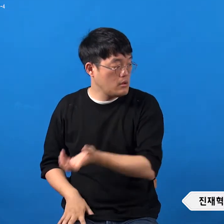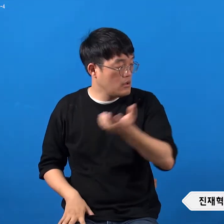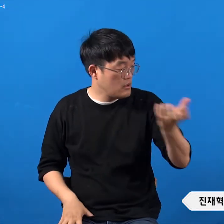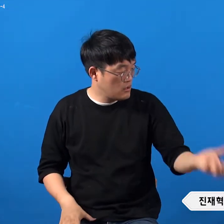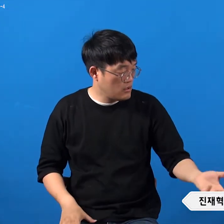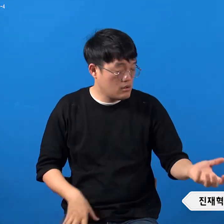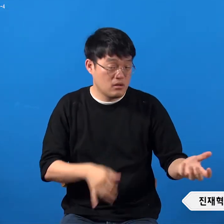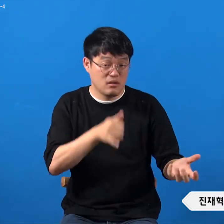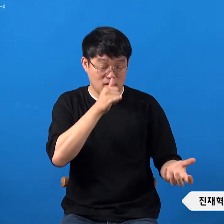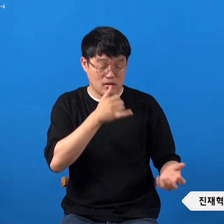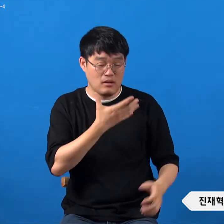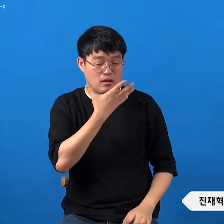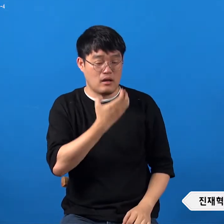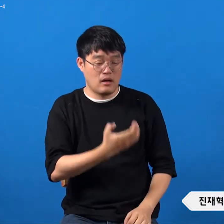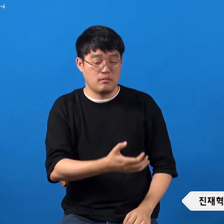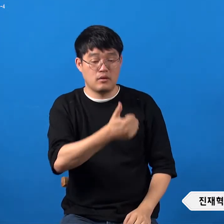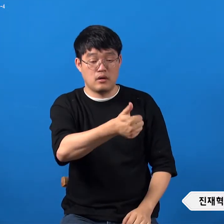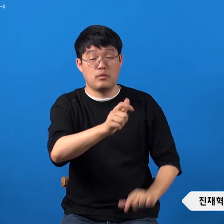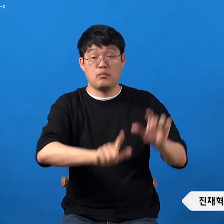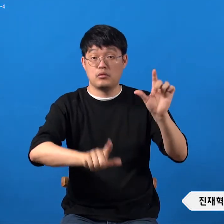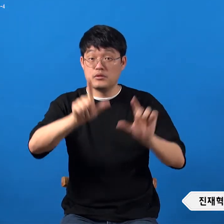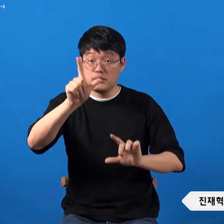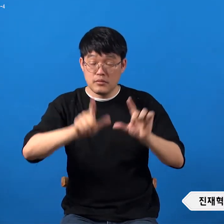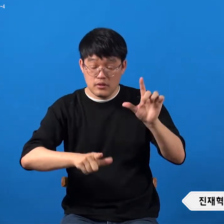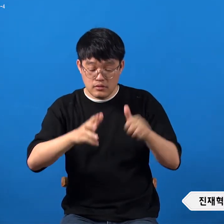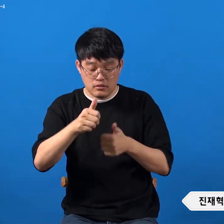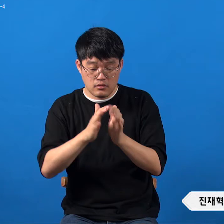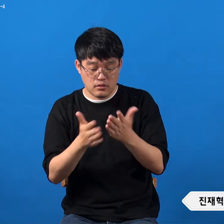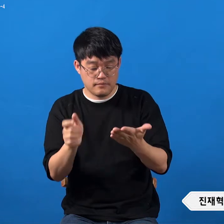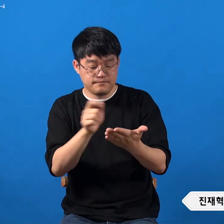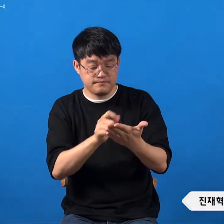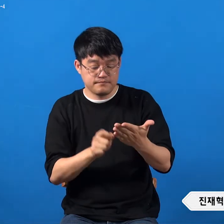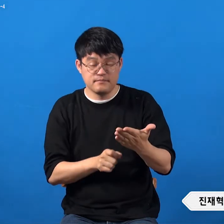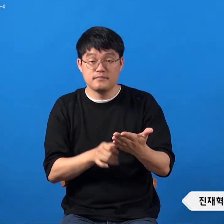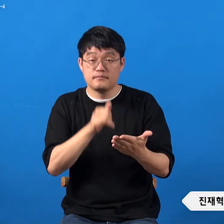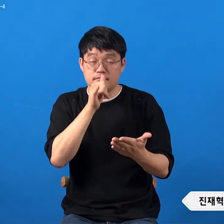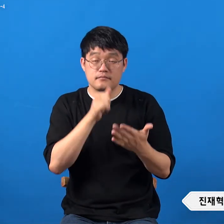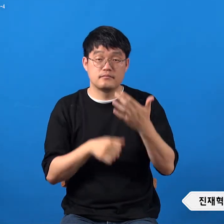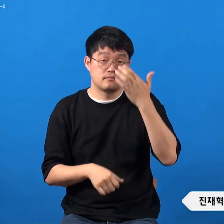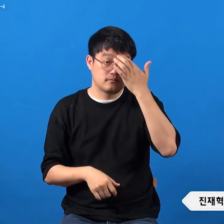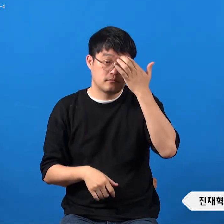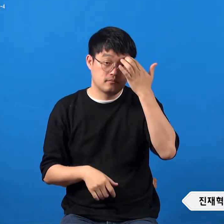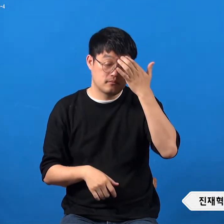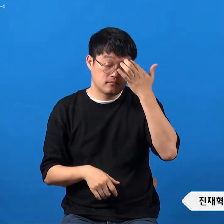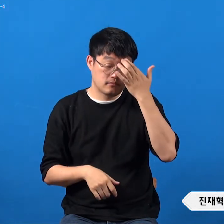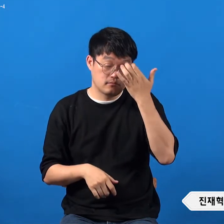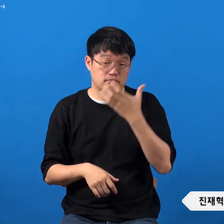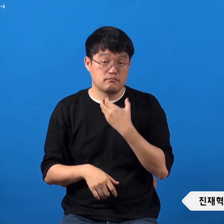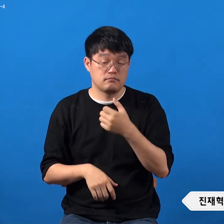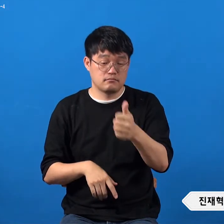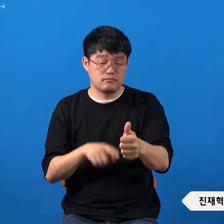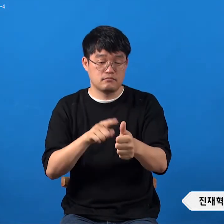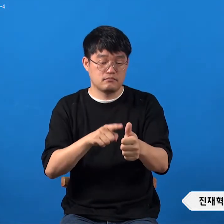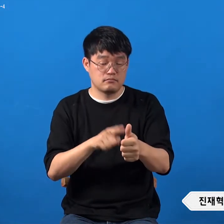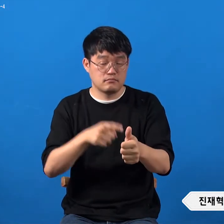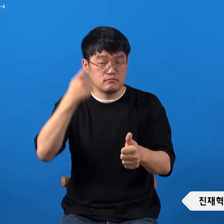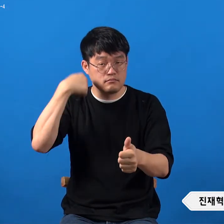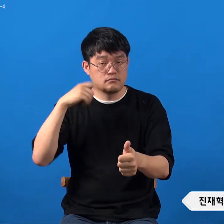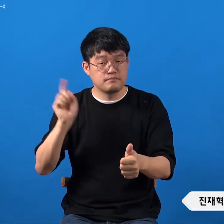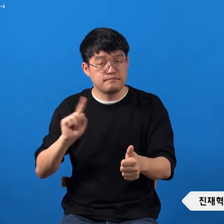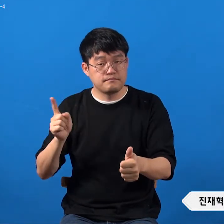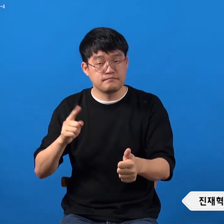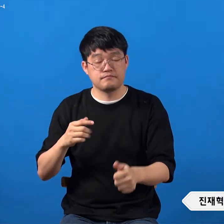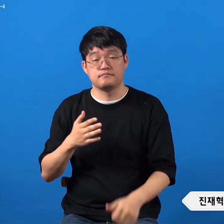내려갔던 아브라함의 모습을 성경은 설명합니다. 아브라함이 어떤 걸 느꼈을까요? 그는